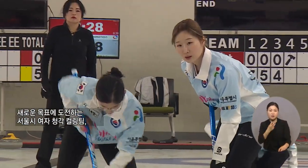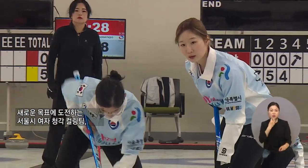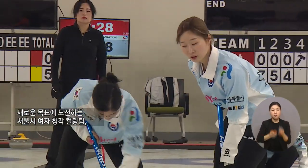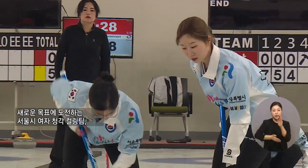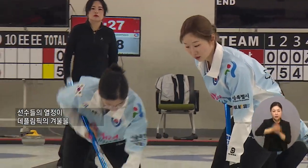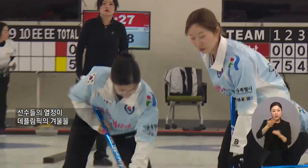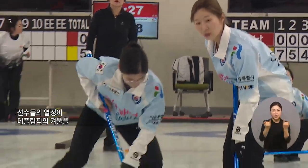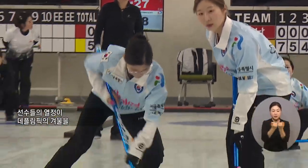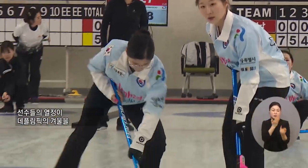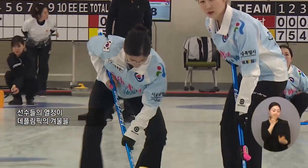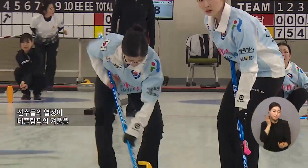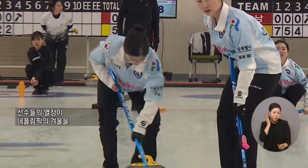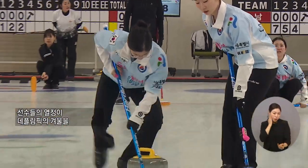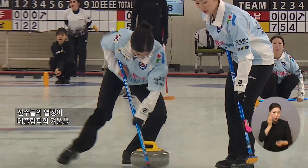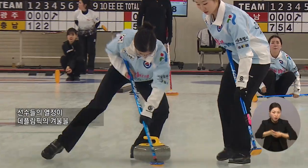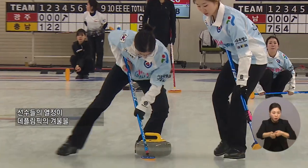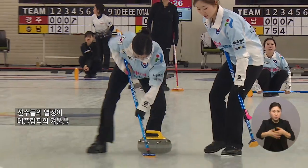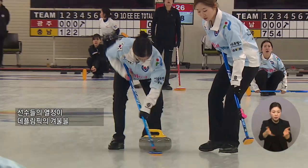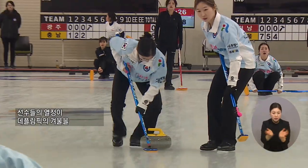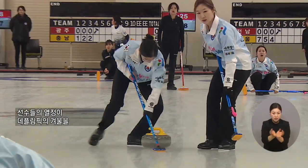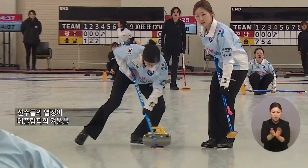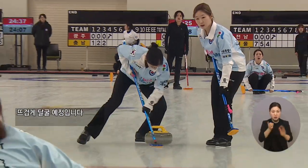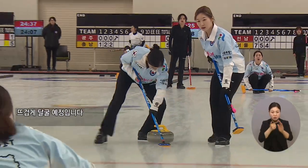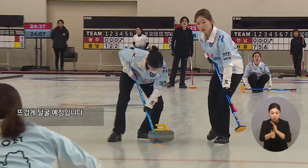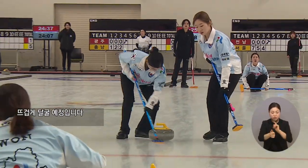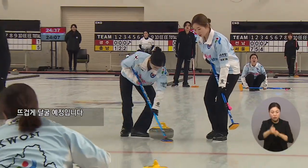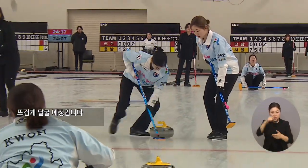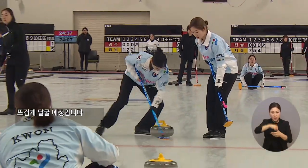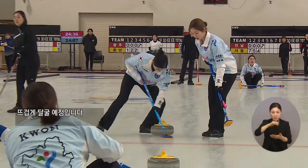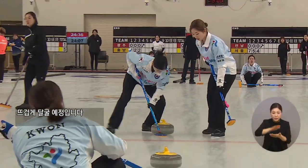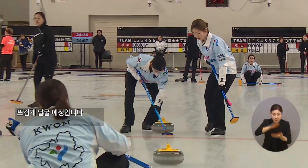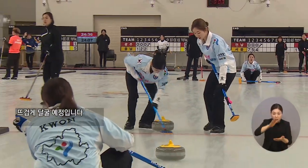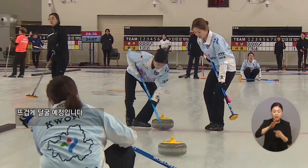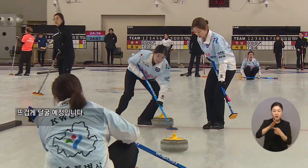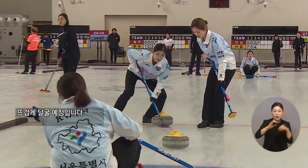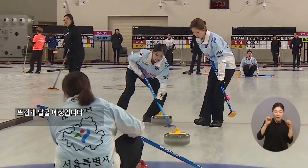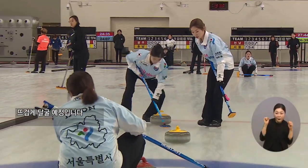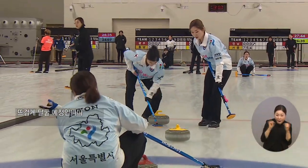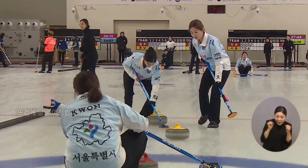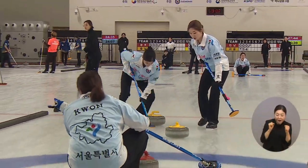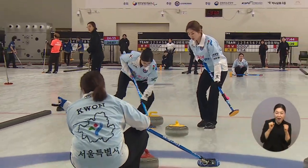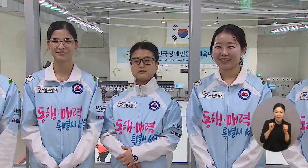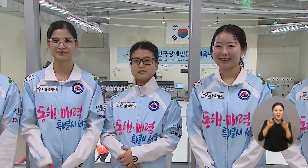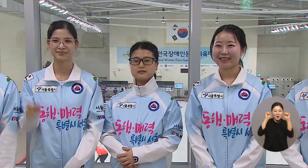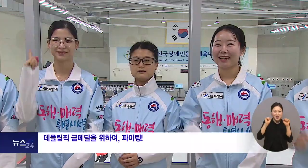컬링팀 선수들의 열정이 플리 픽의 겨울을 뜨겁게 달굴